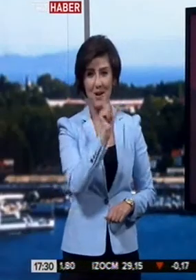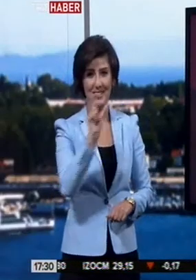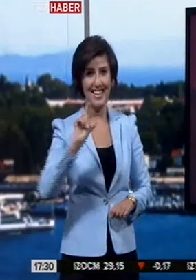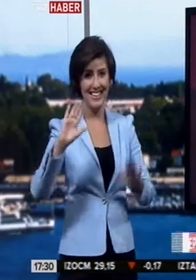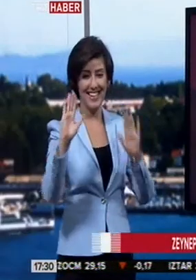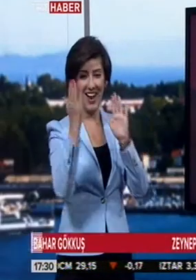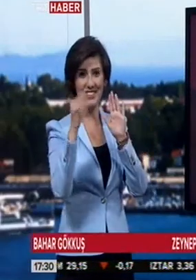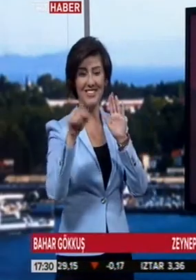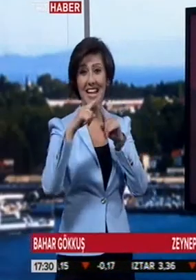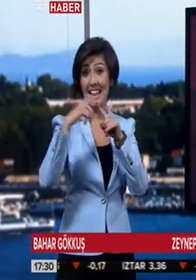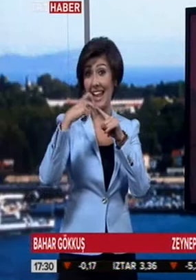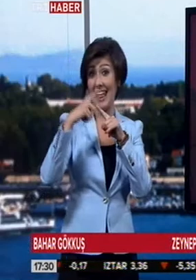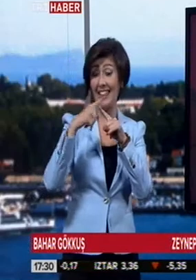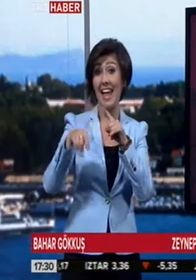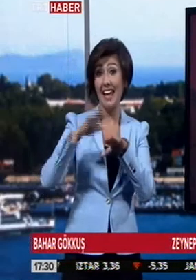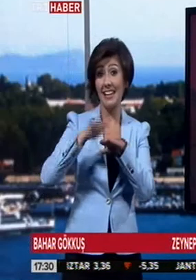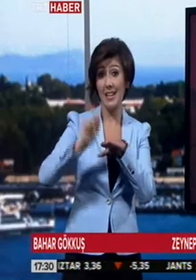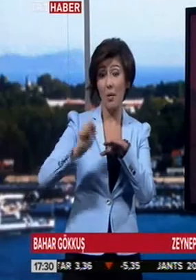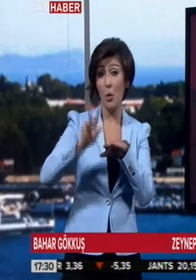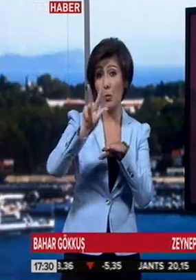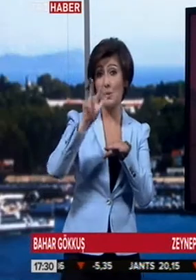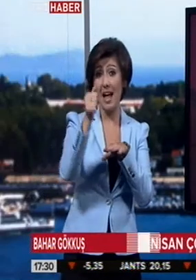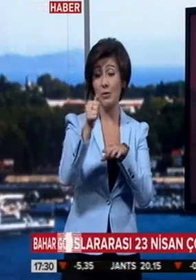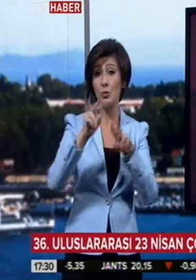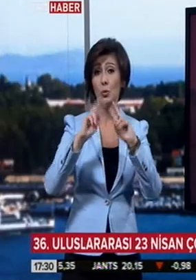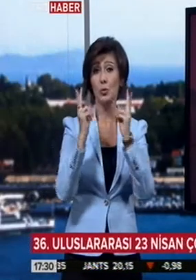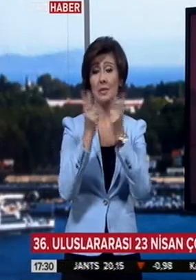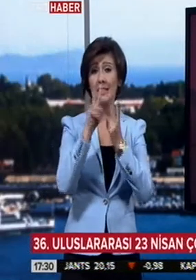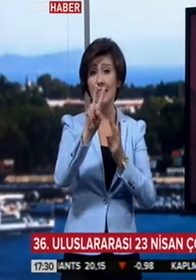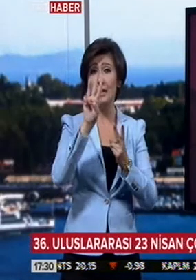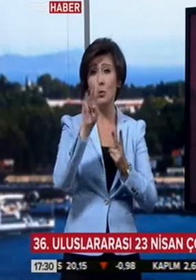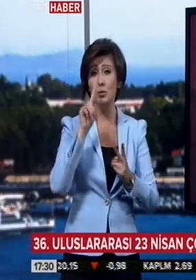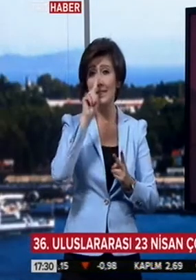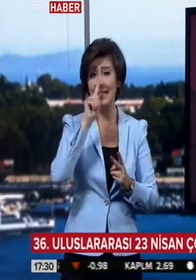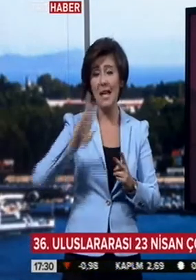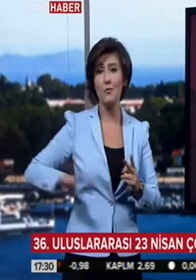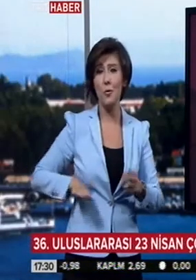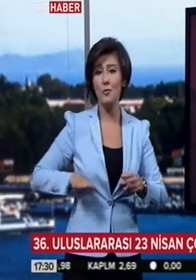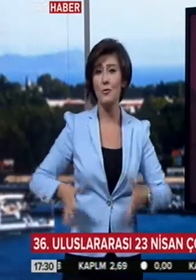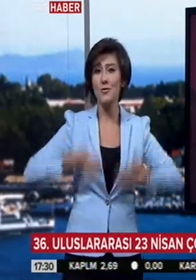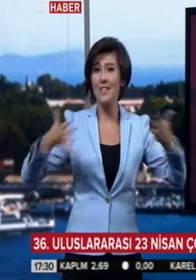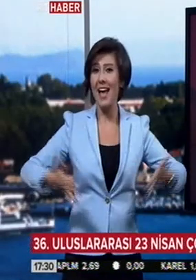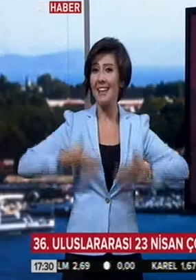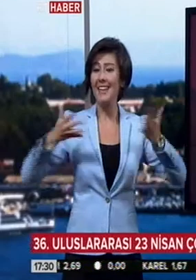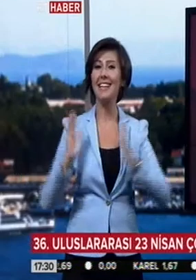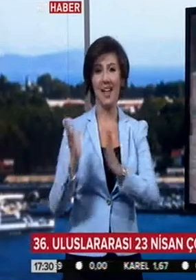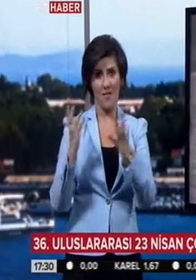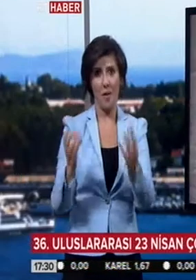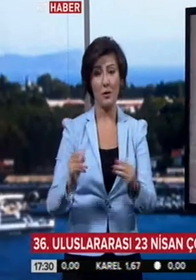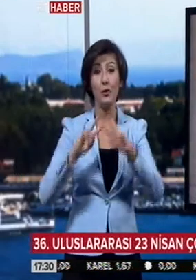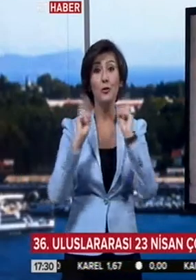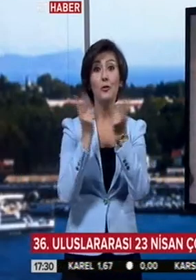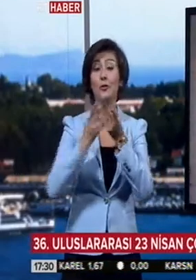Haber özetleriyle karşınızdayız. TRT'nin düzenlediği 36. Uluslararası 23 Nisan Çocuk Şenliği coşkusu devam